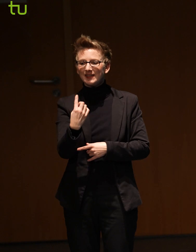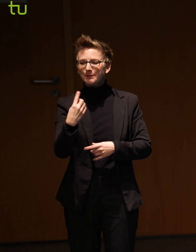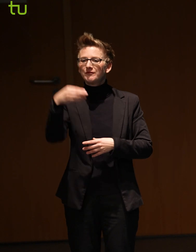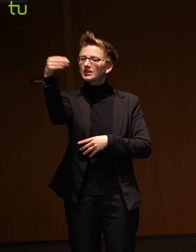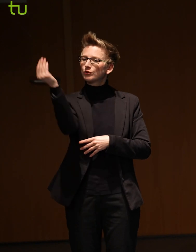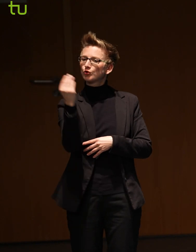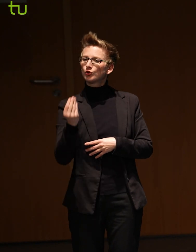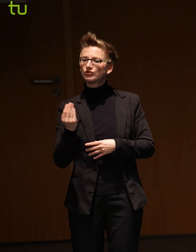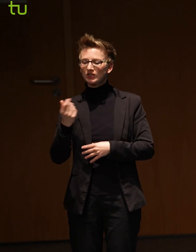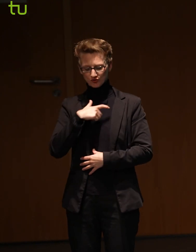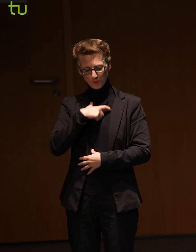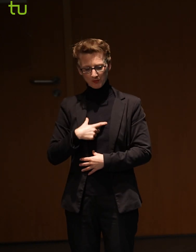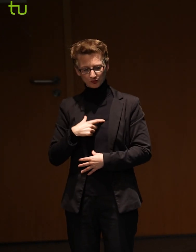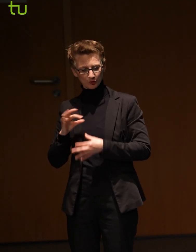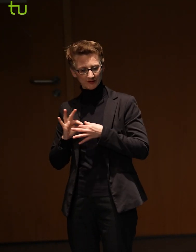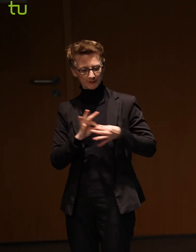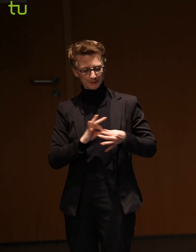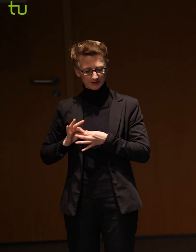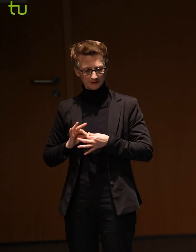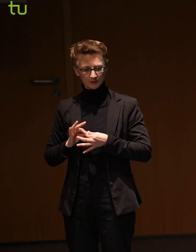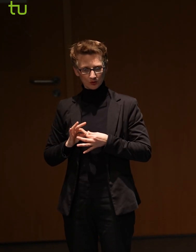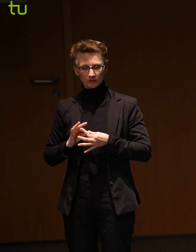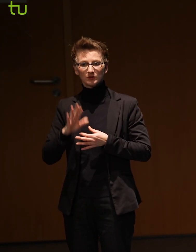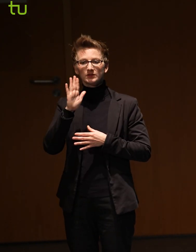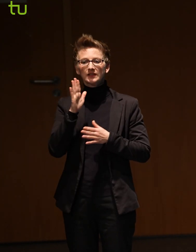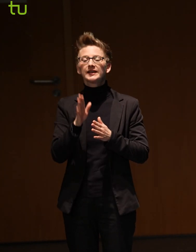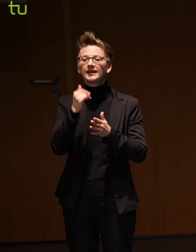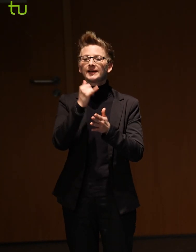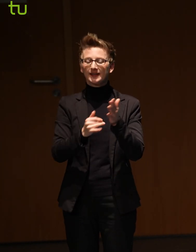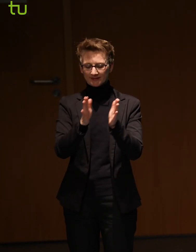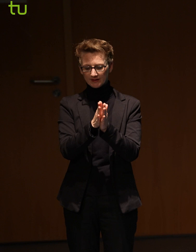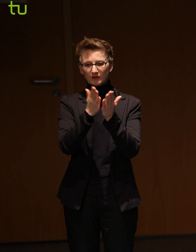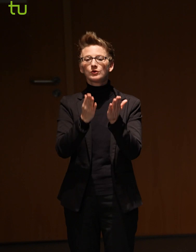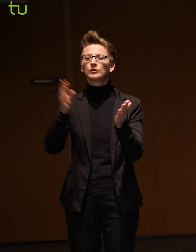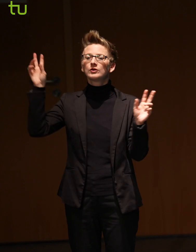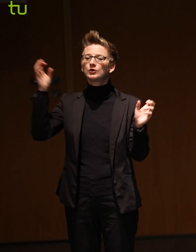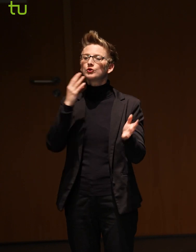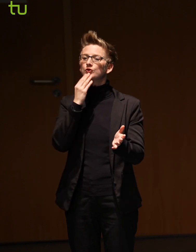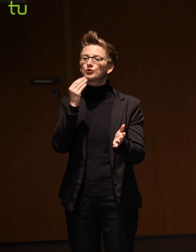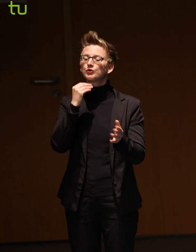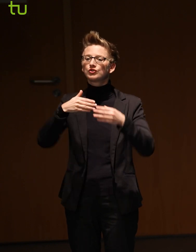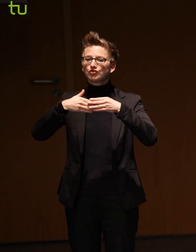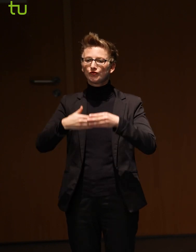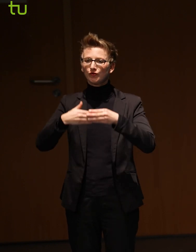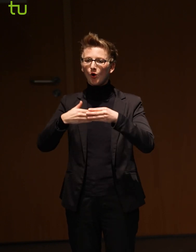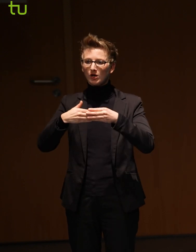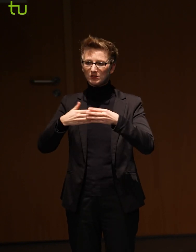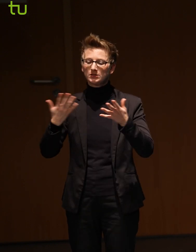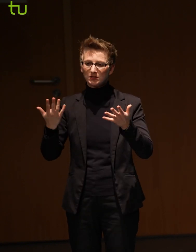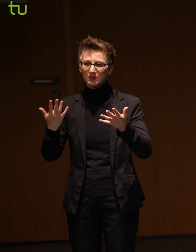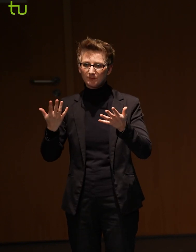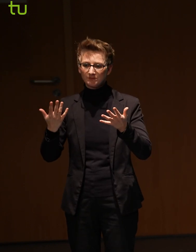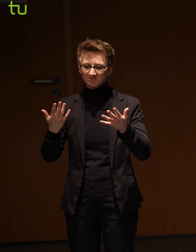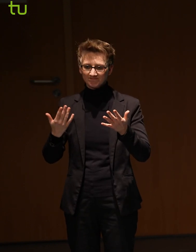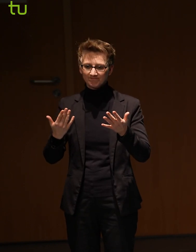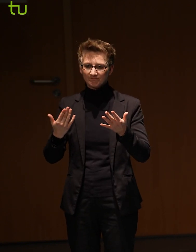erkennt man ganz besonders eindrucksvoll in seinem letzten Band, Jüdische Freunde, Schicksale, Weggefährten, Porträts, in